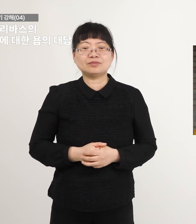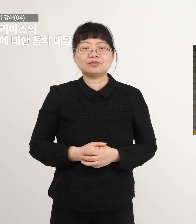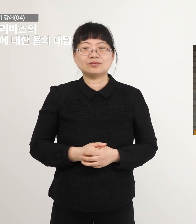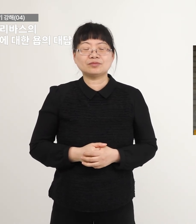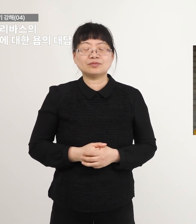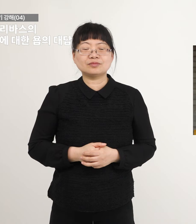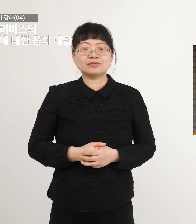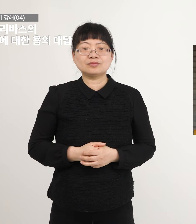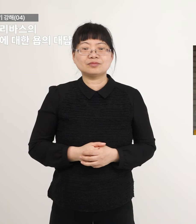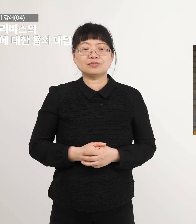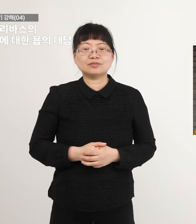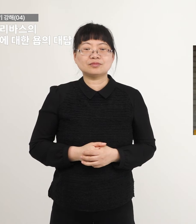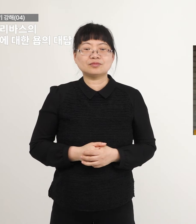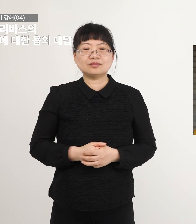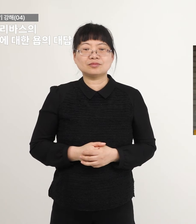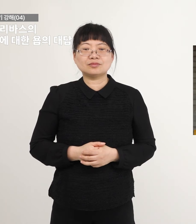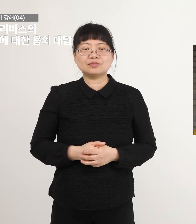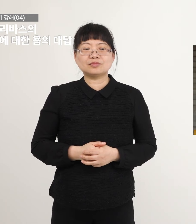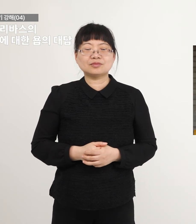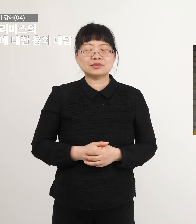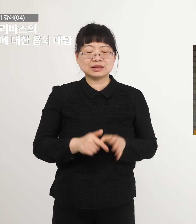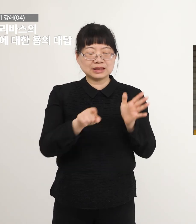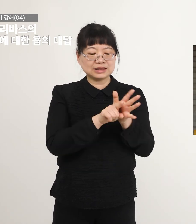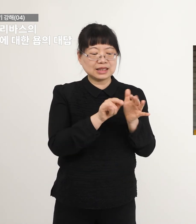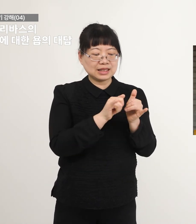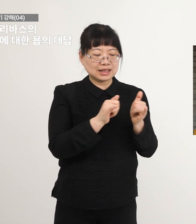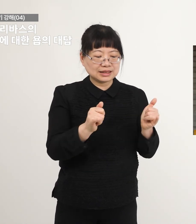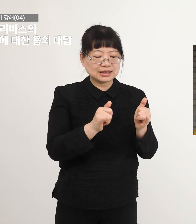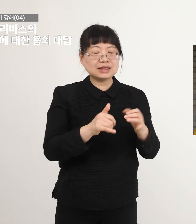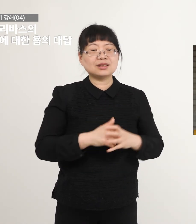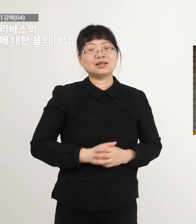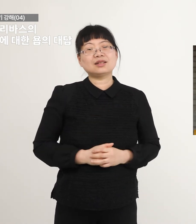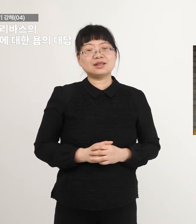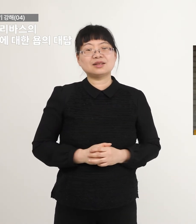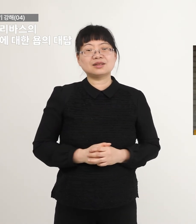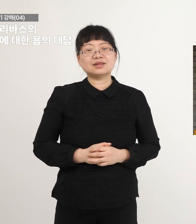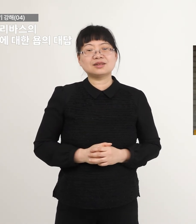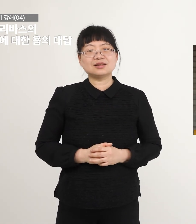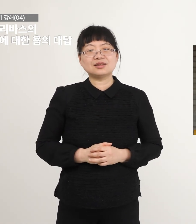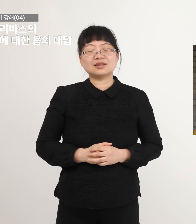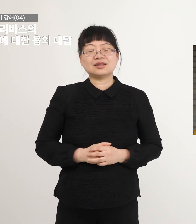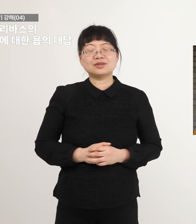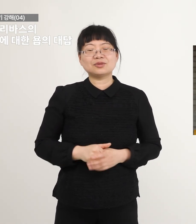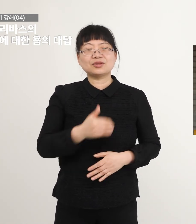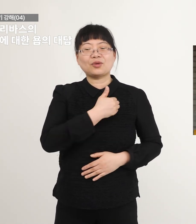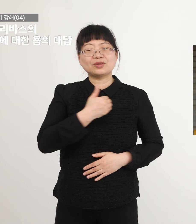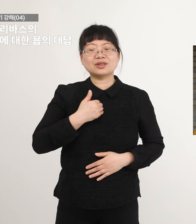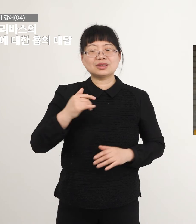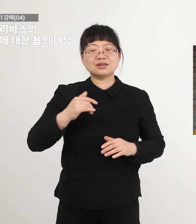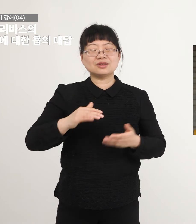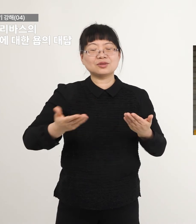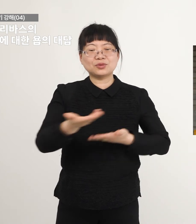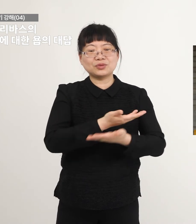좀 그런 그 신앙인들의 풍류가 참 아쉬워요.